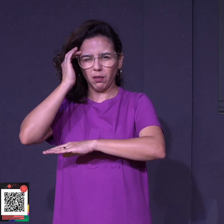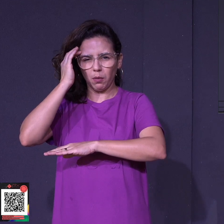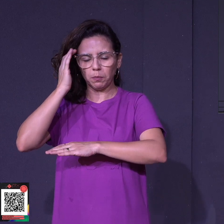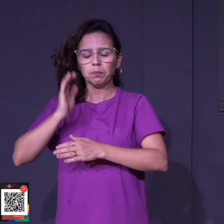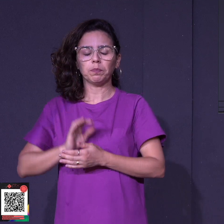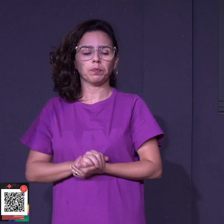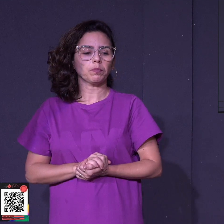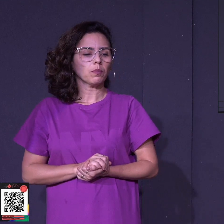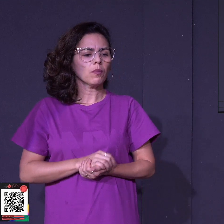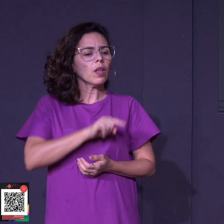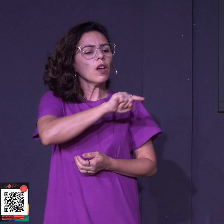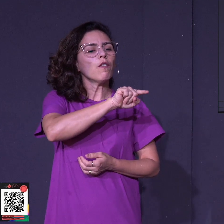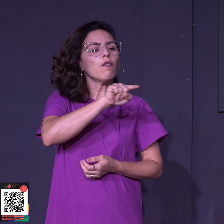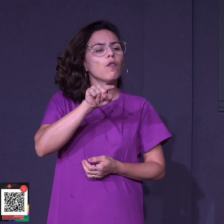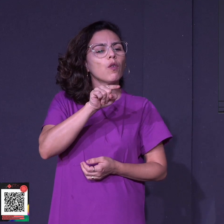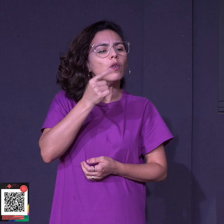digo,